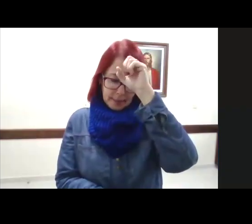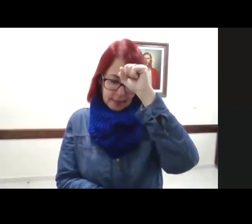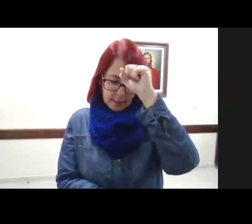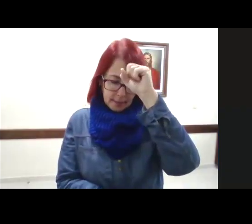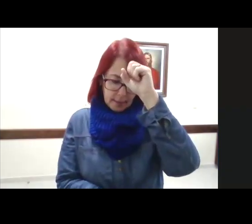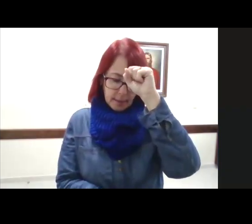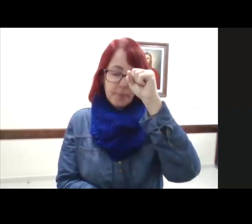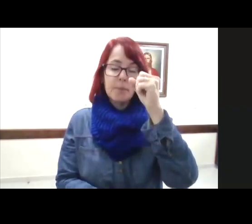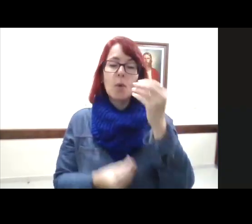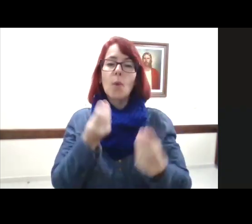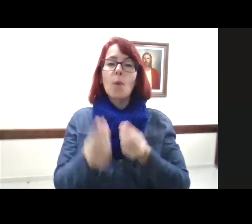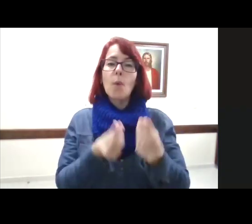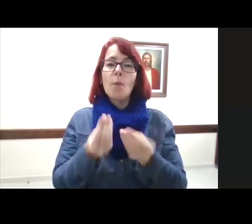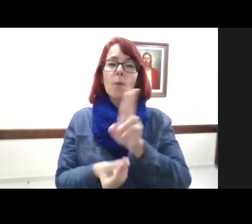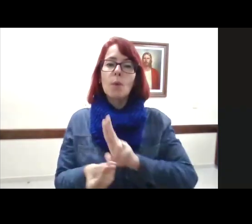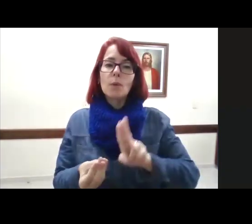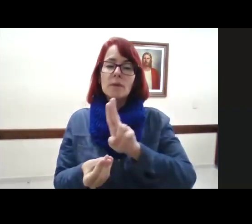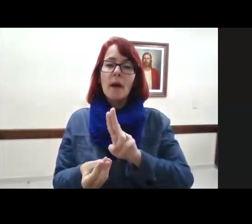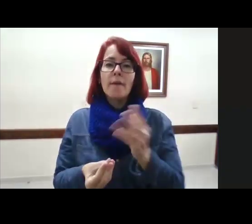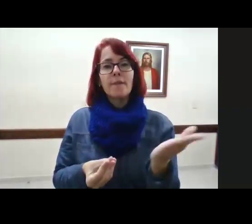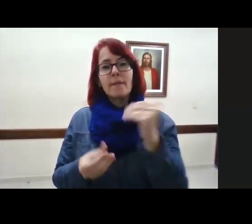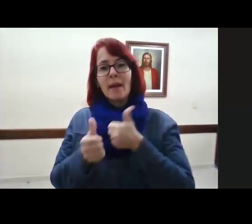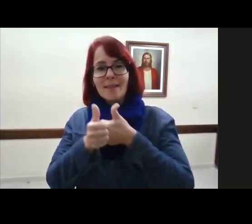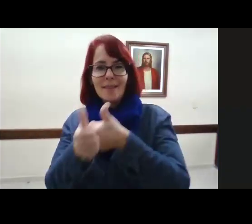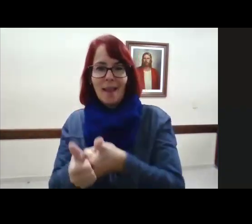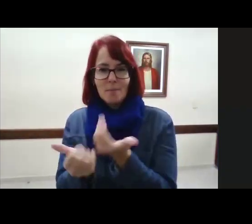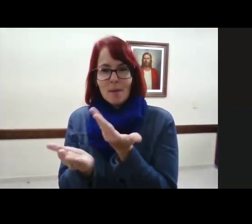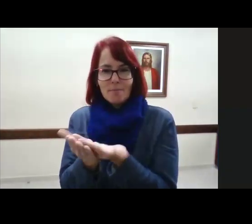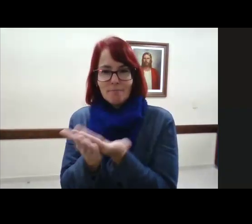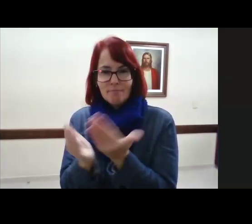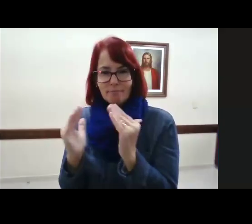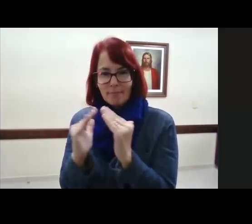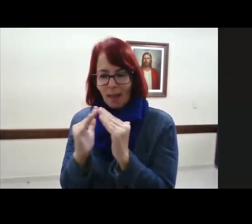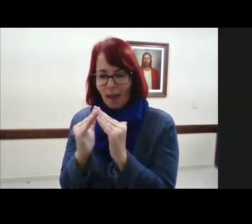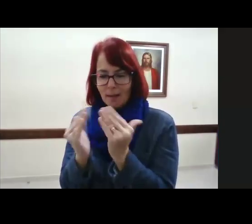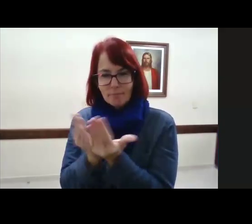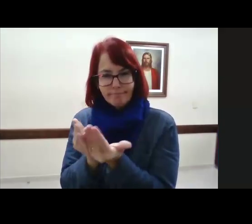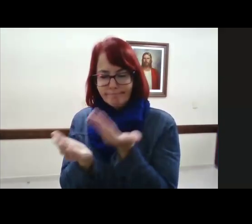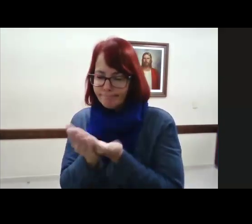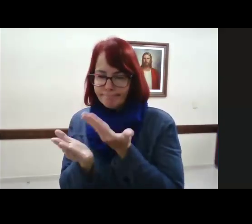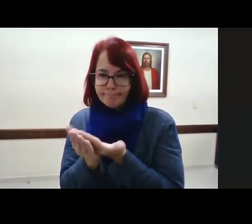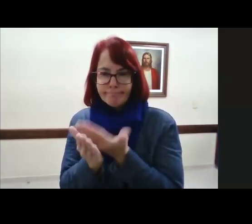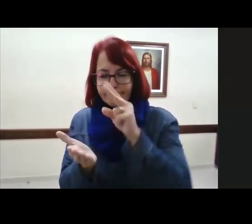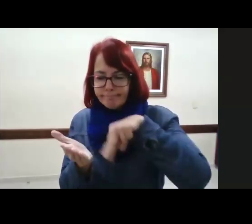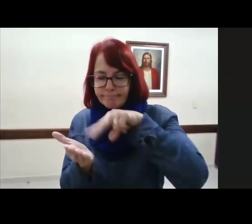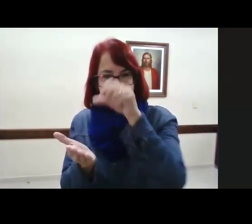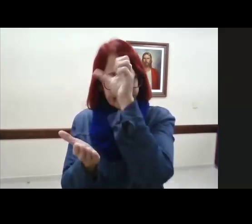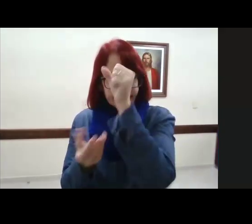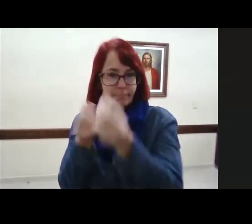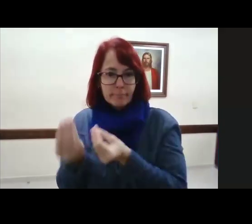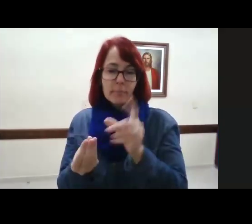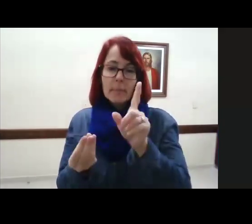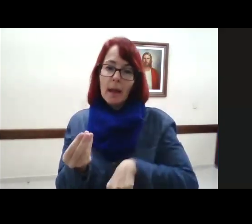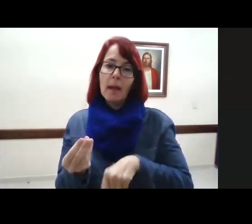utilizar o Vem Segue-me e como estudar o Vem Segue-me na nossa casa. Então, eu acho que isso é um assunto de